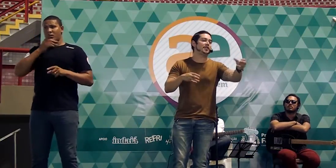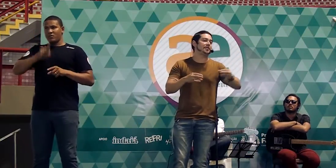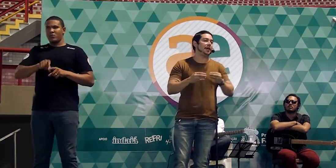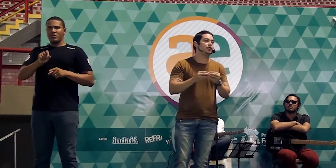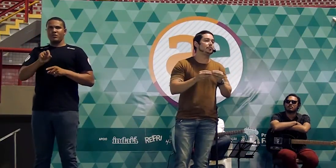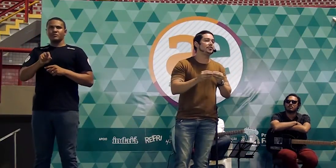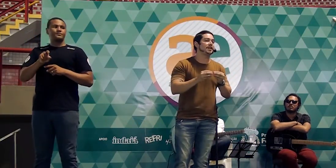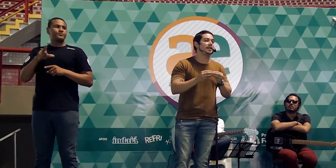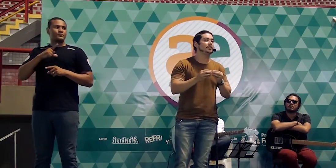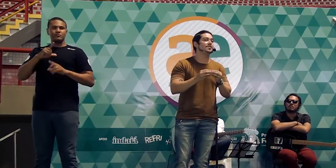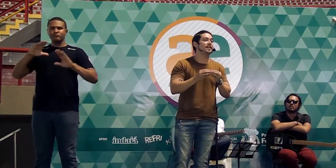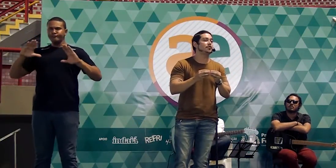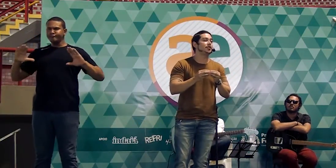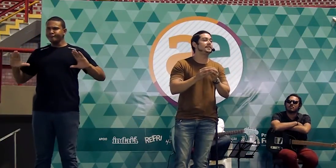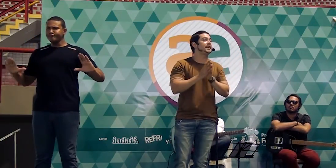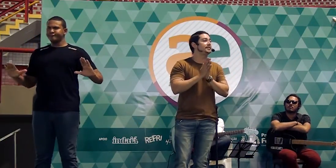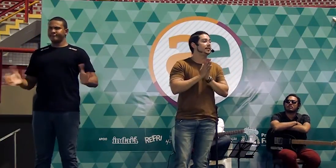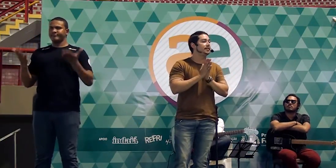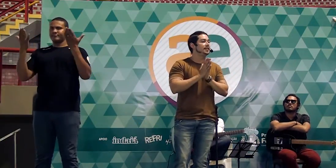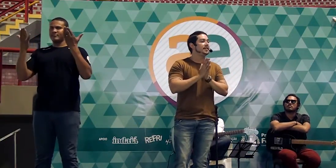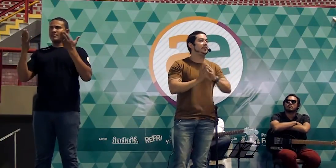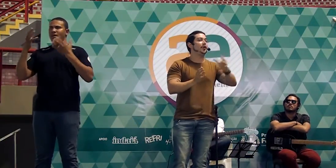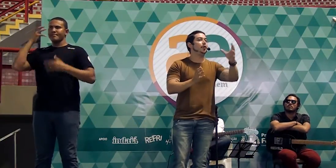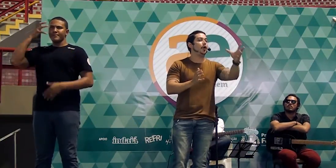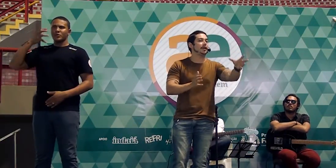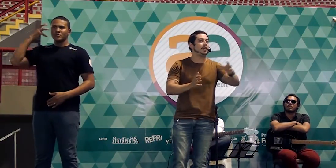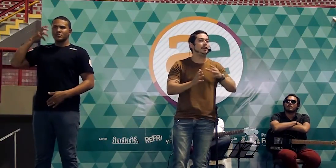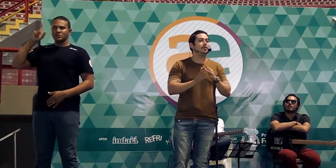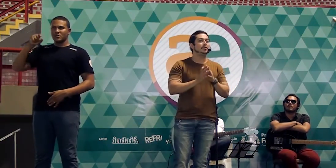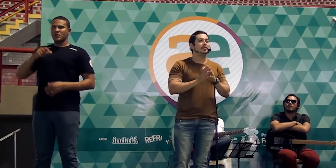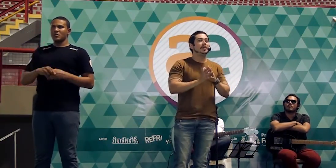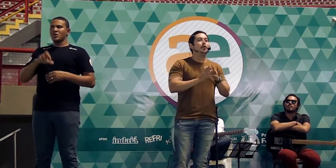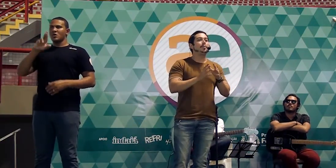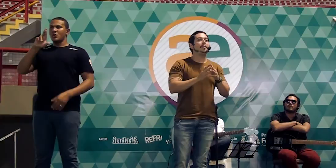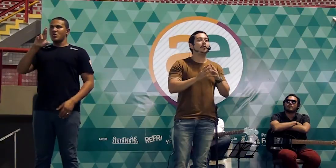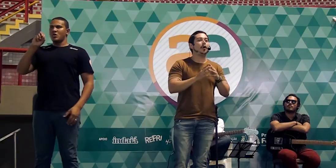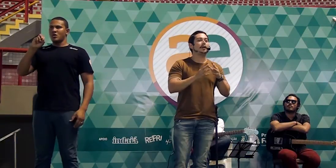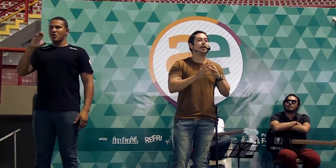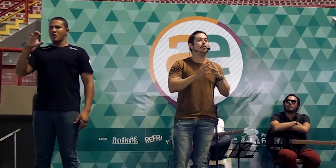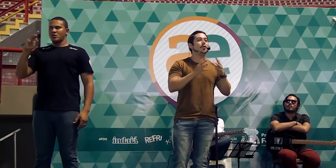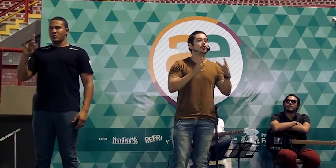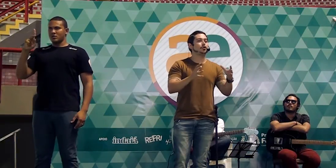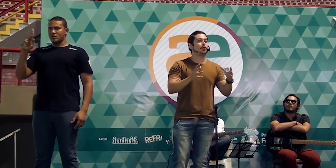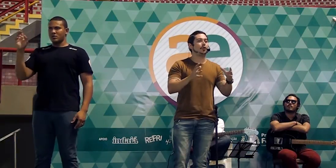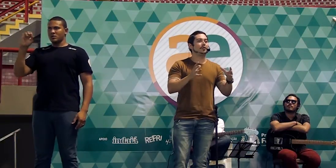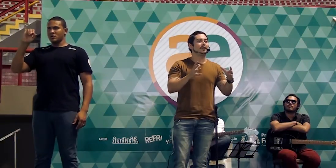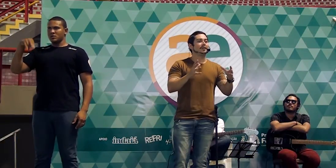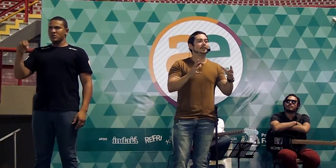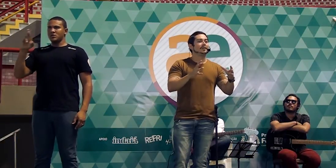um grande festival de música aqui nos anos 80, que foi o Rock in Rio, o primeiro Rock in Rio